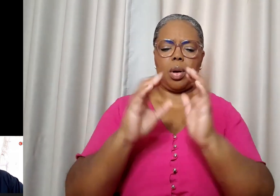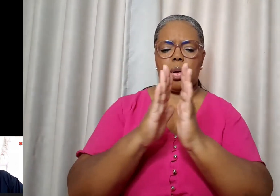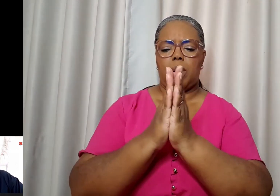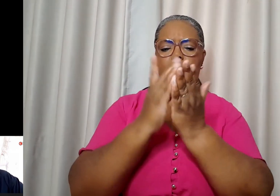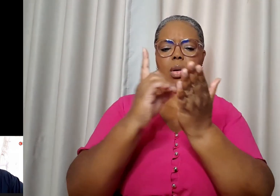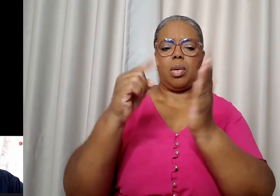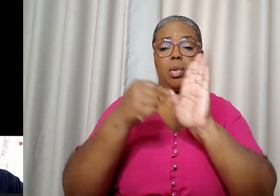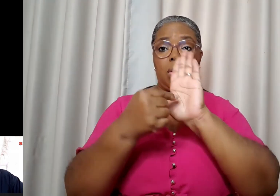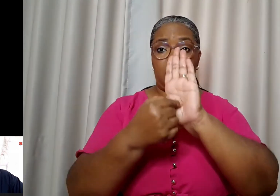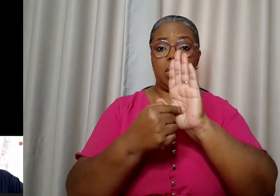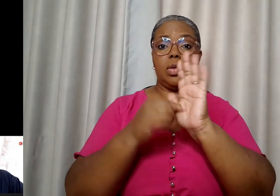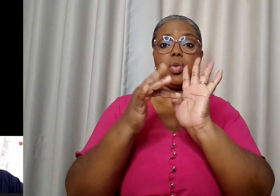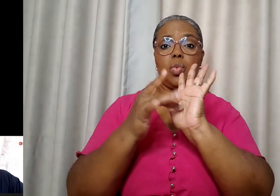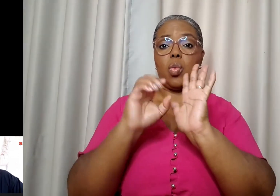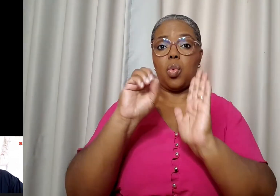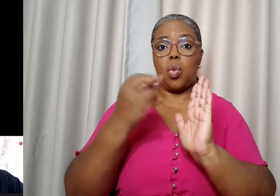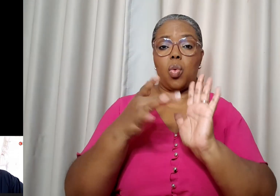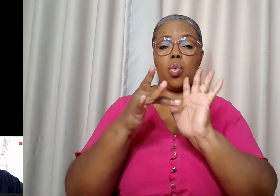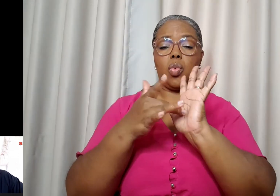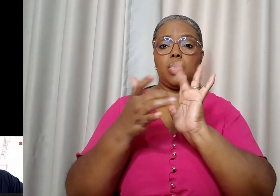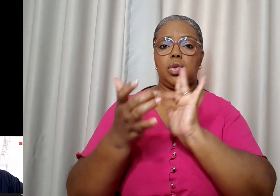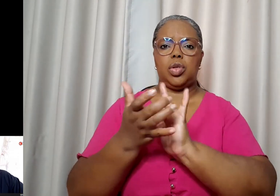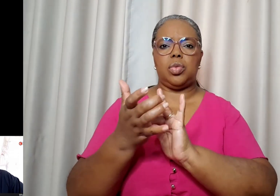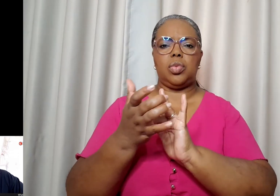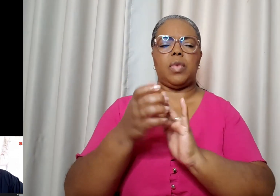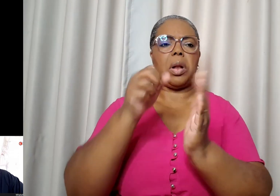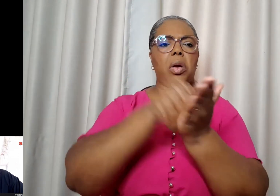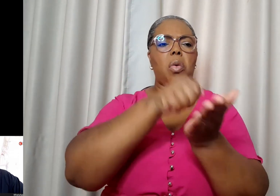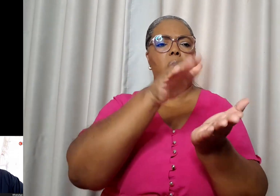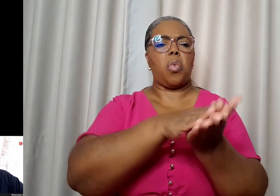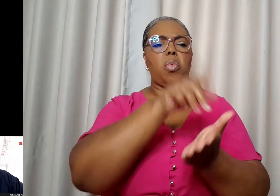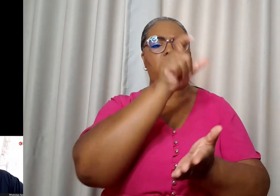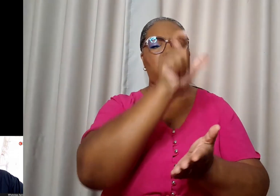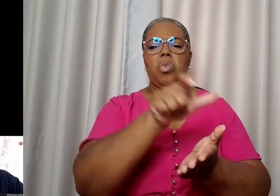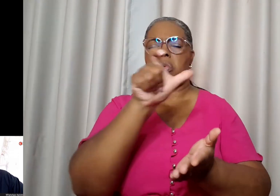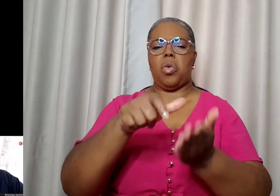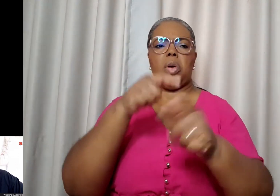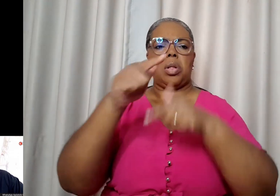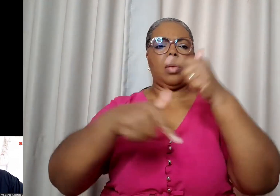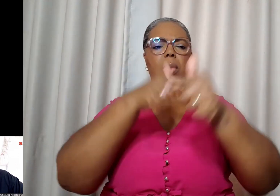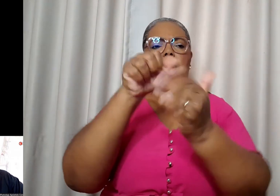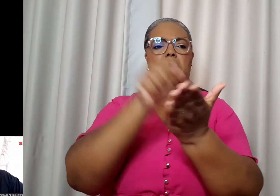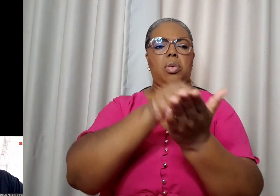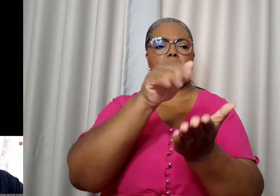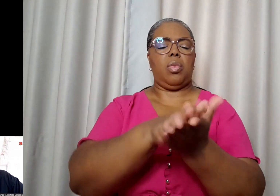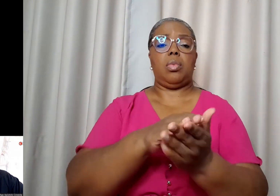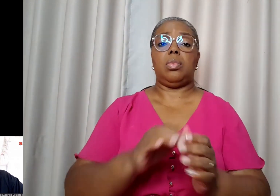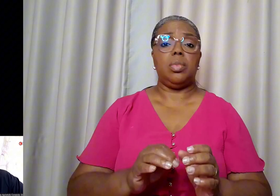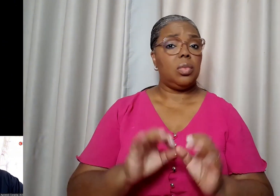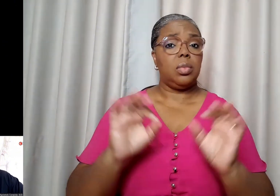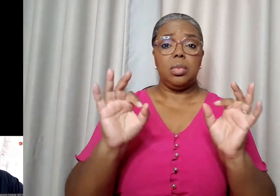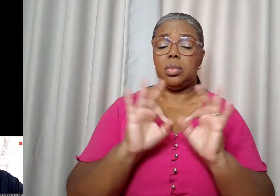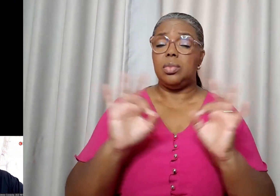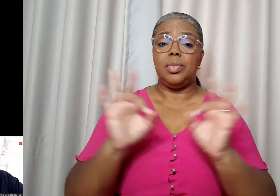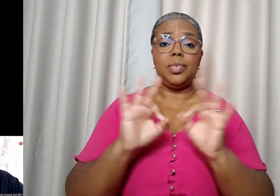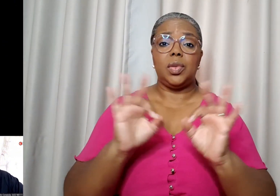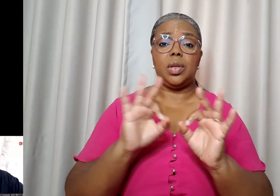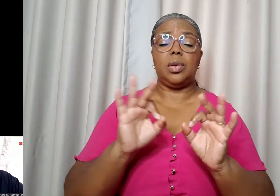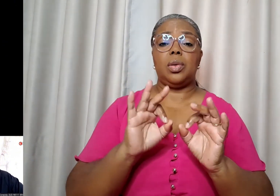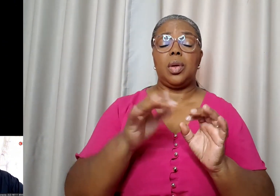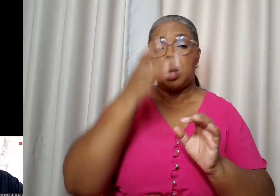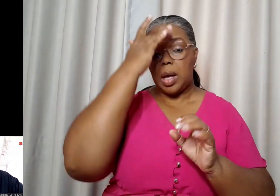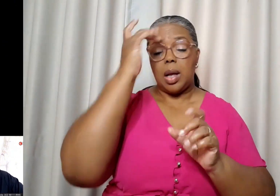Jesus condena o trabalhador, condena aquele que ganha, condena